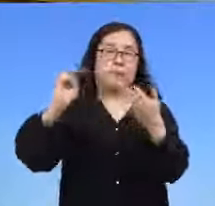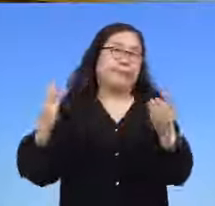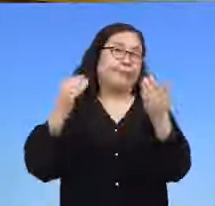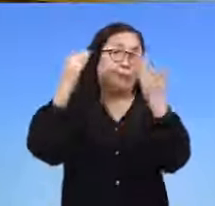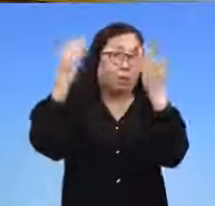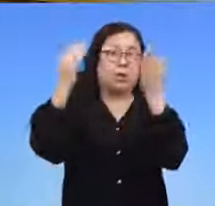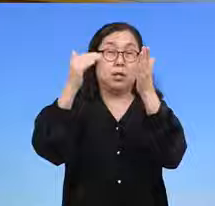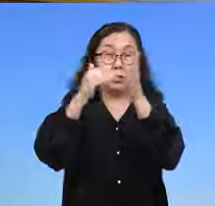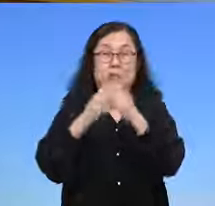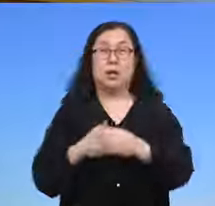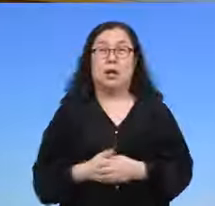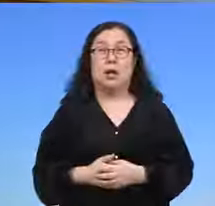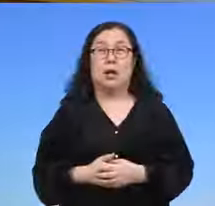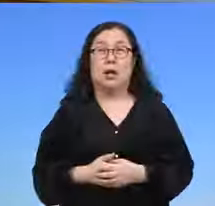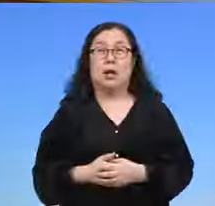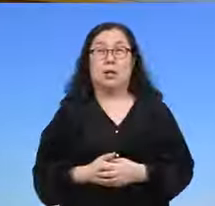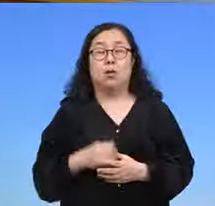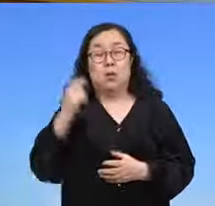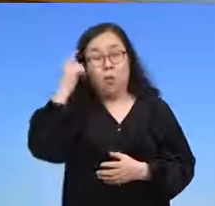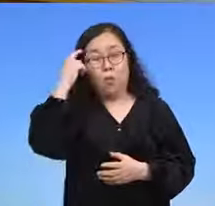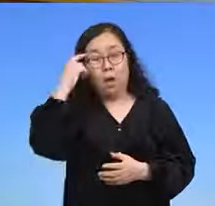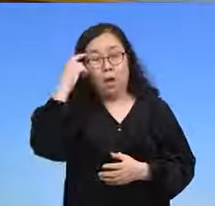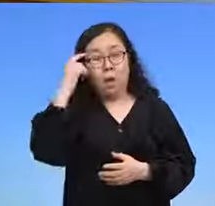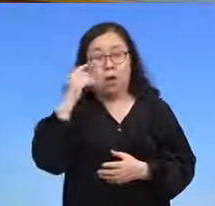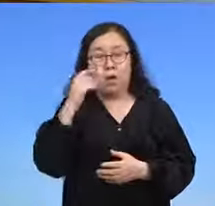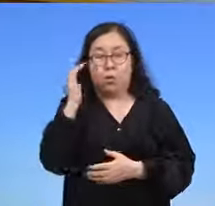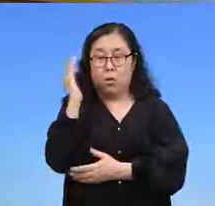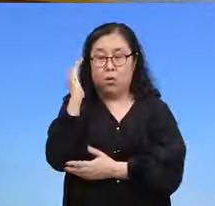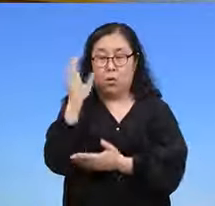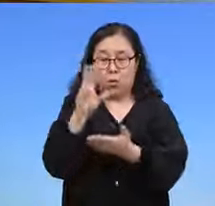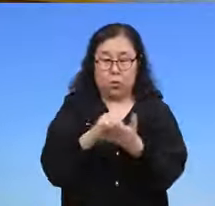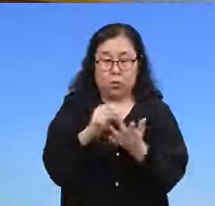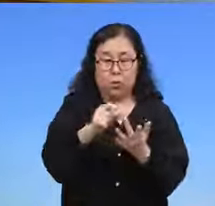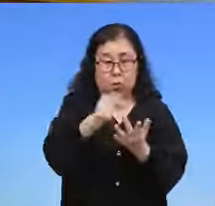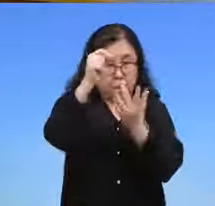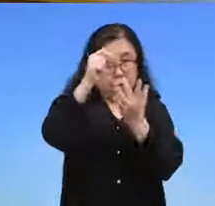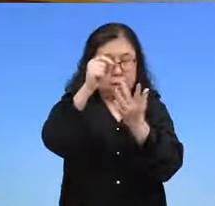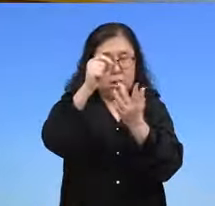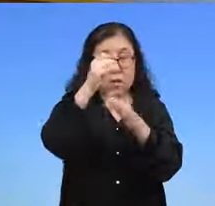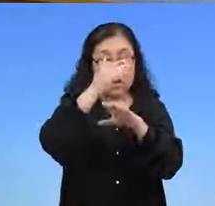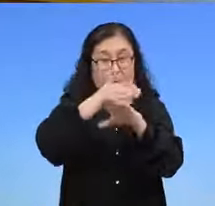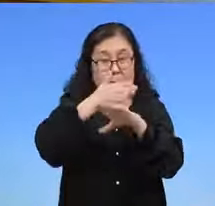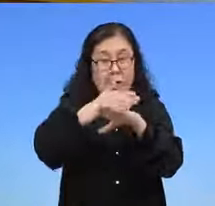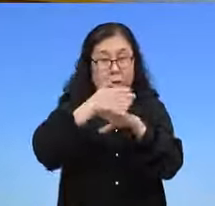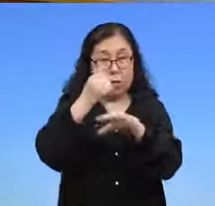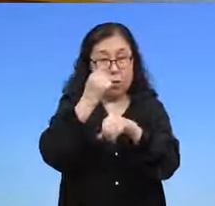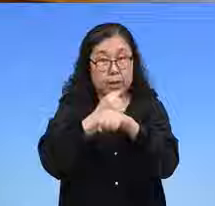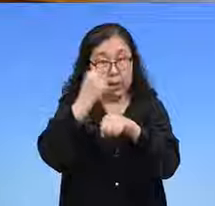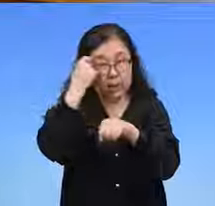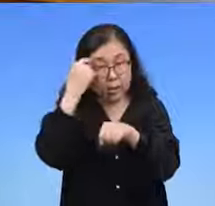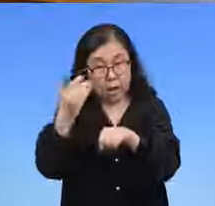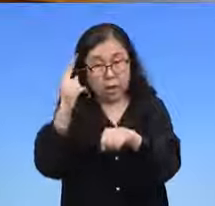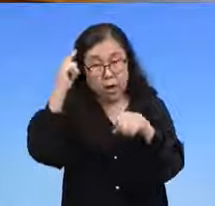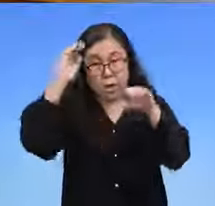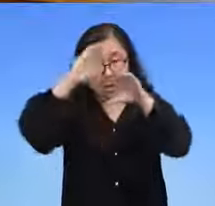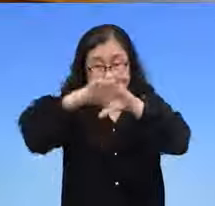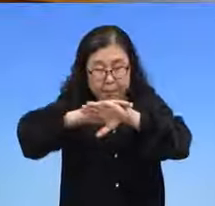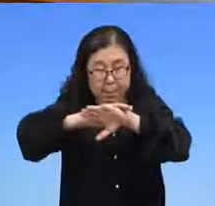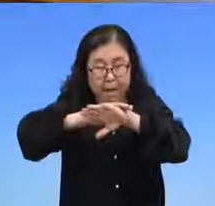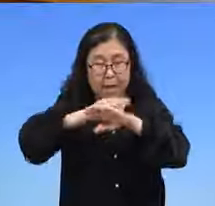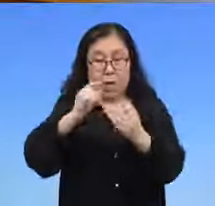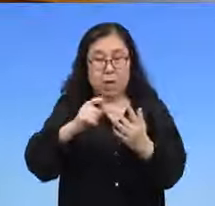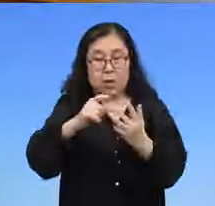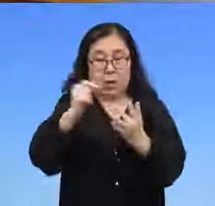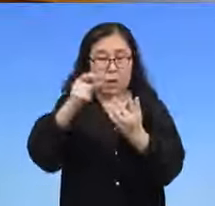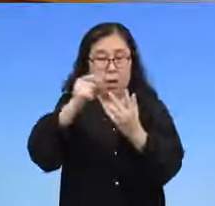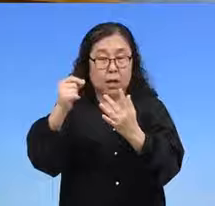왜 제가 이 제목을 선택적 감사라고 했느냐 하면은요, 그 밤에요, 바울과 실라가 선택할